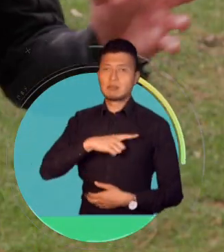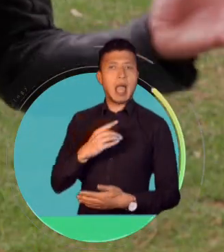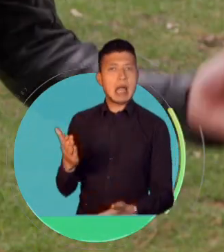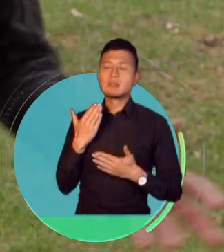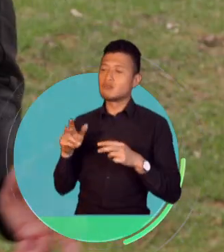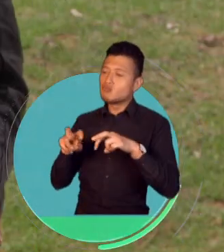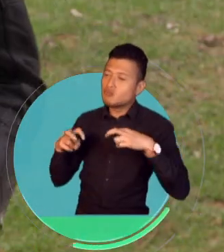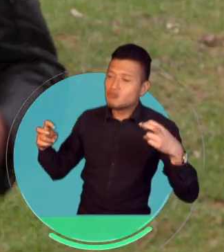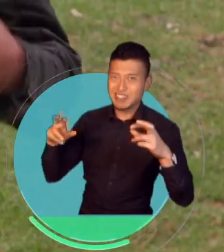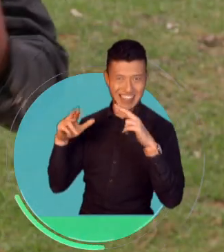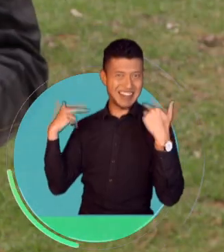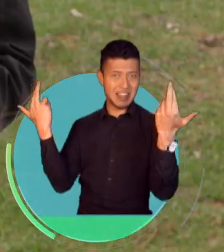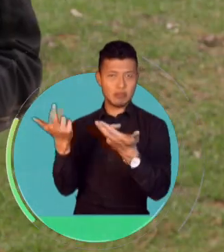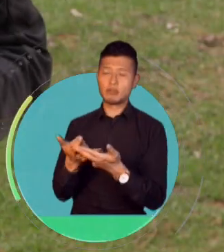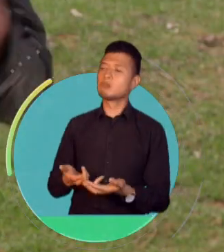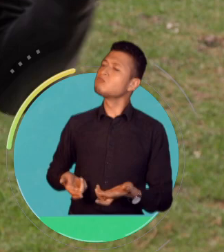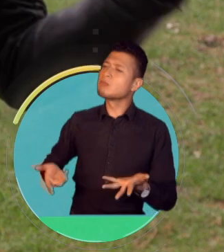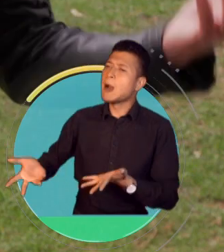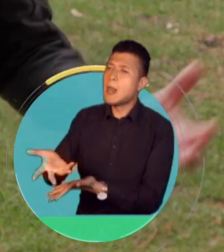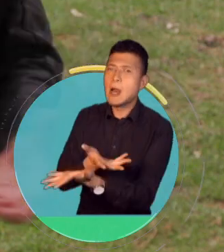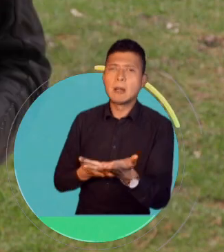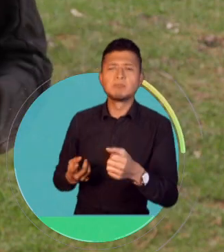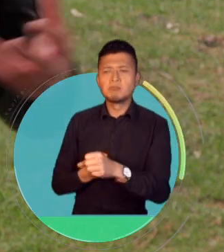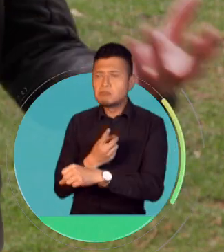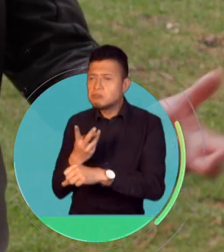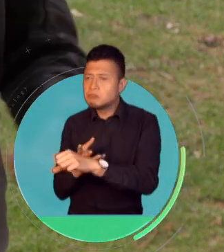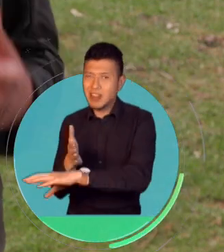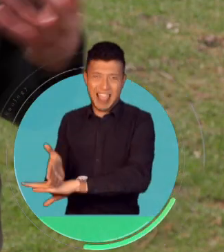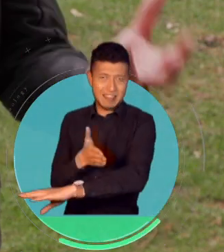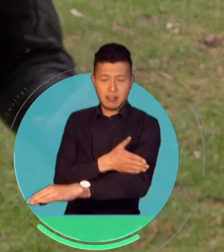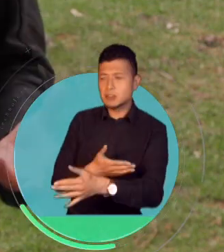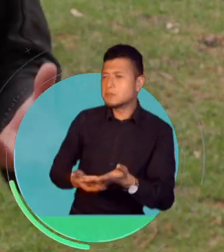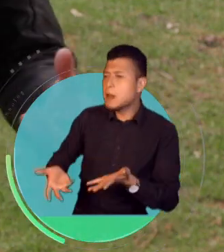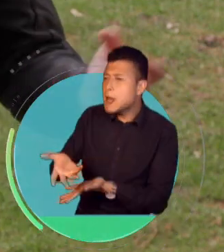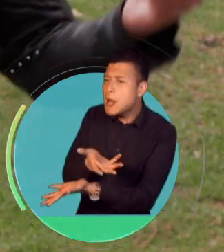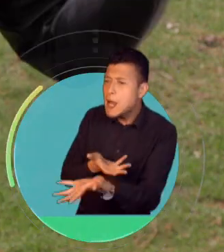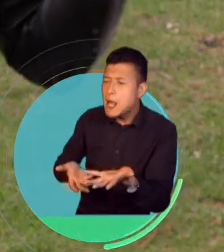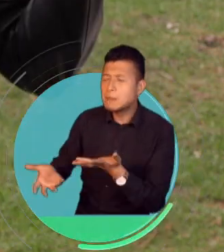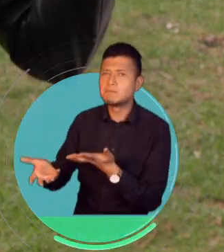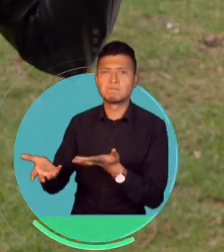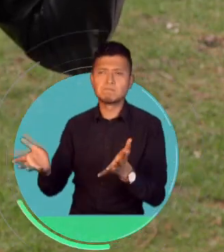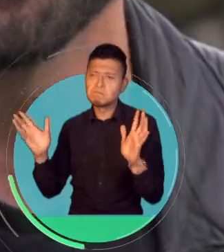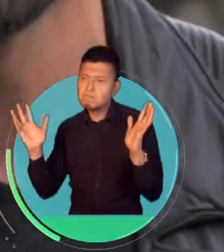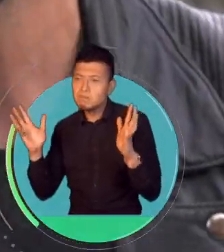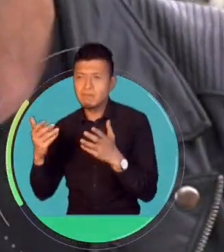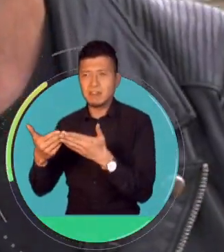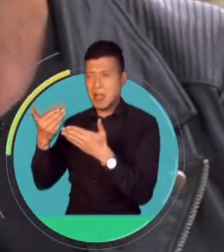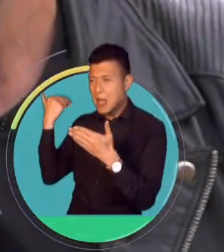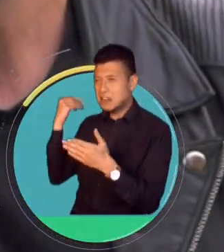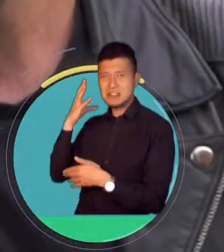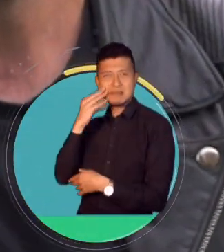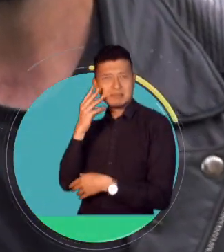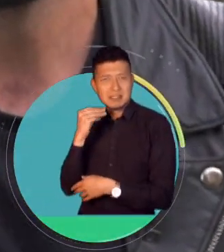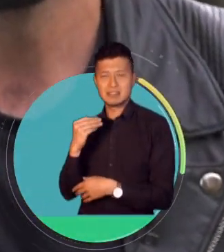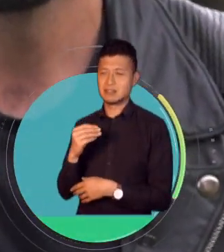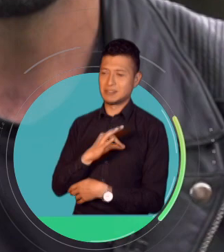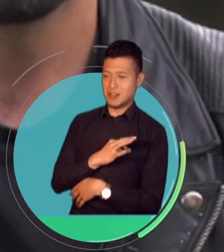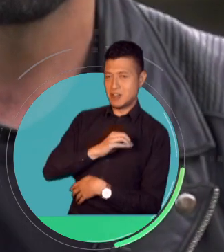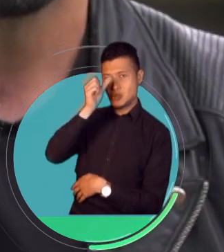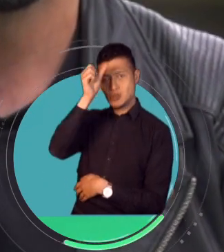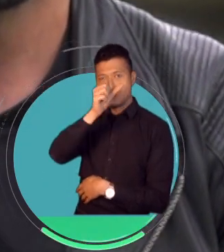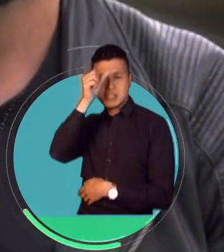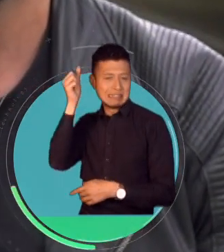nos basta con reunirnos unas horitas antes y como hablar de lo que hemos hecho